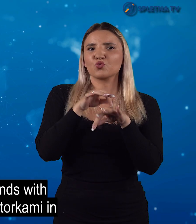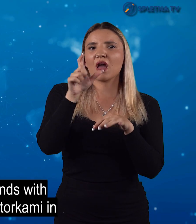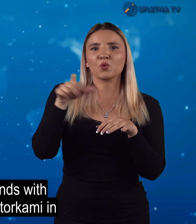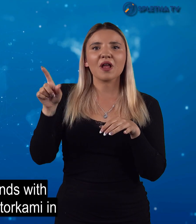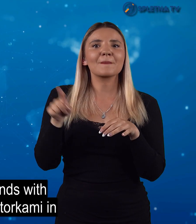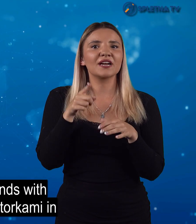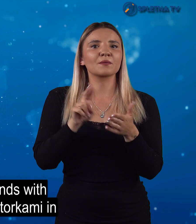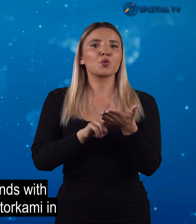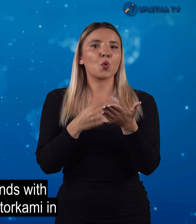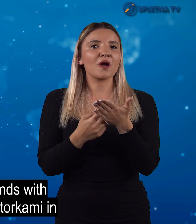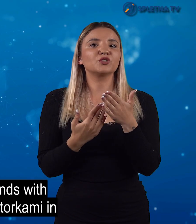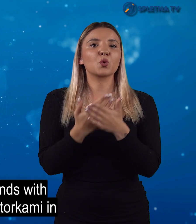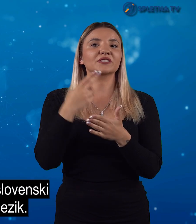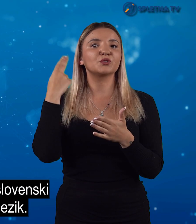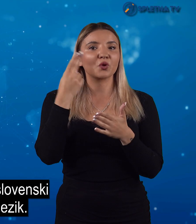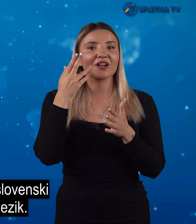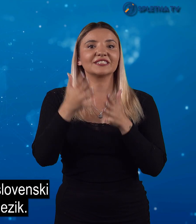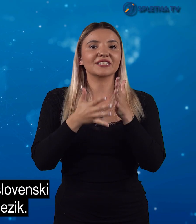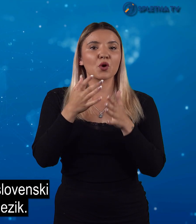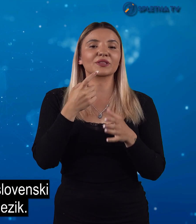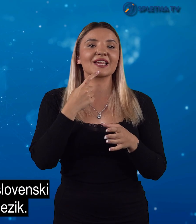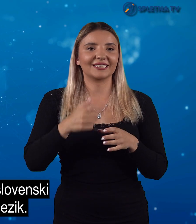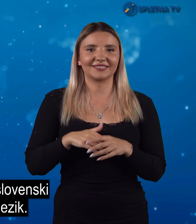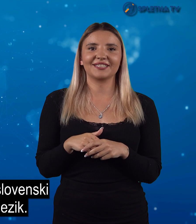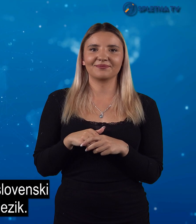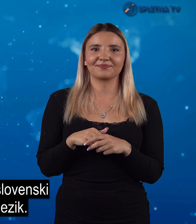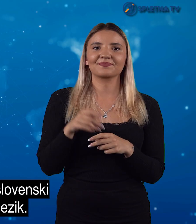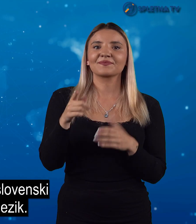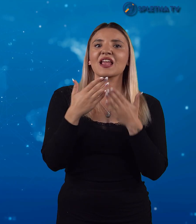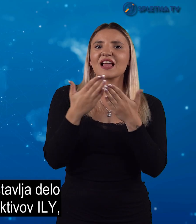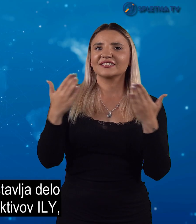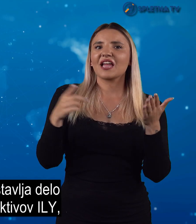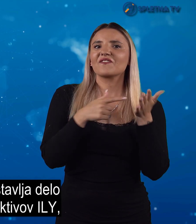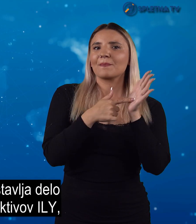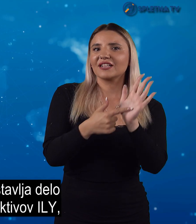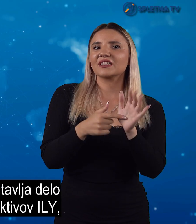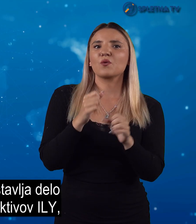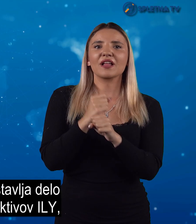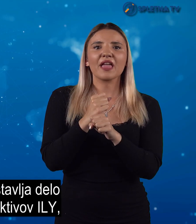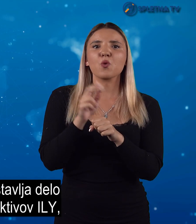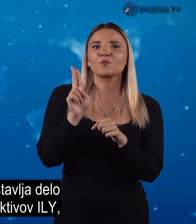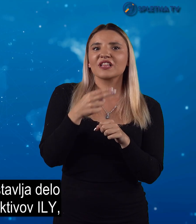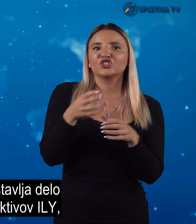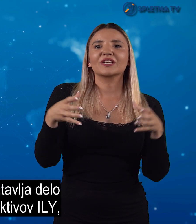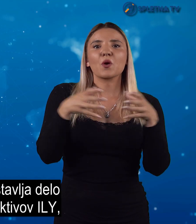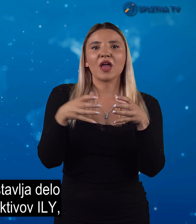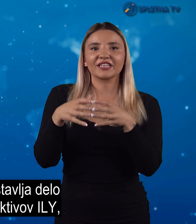Benefits s kuratorkami in tolmačko za slovenski znakovni jezik. Razstava predstavlja delo